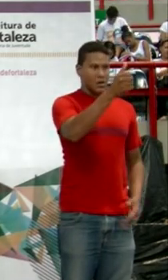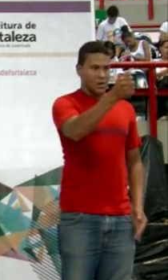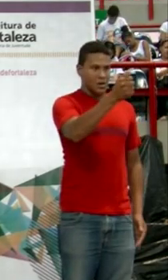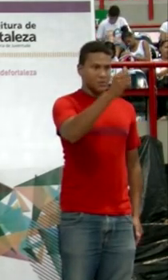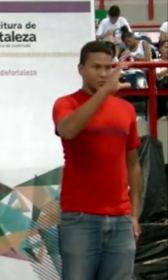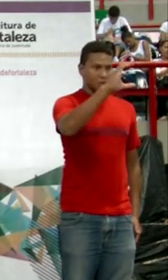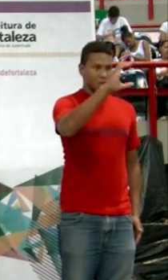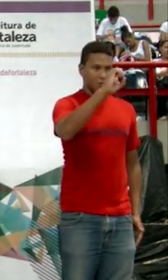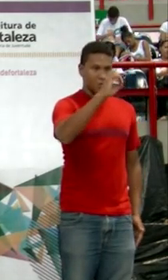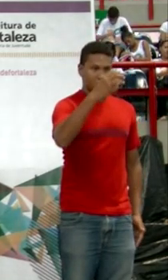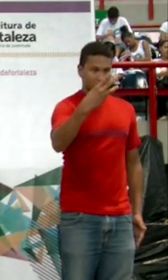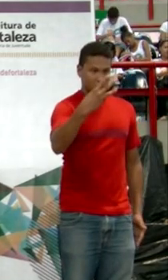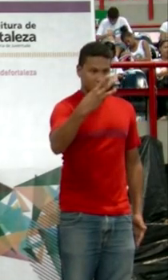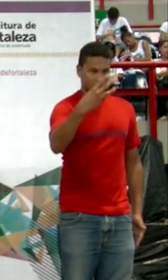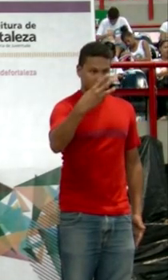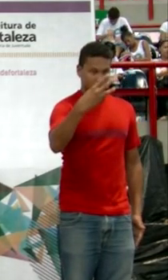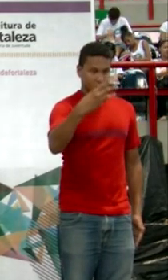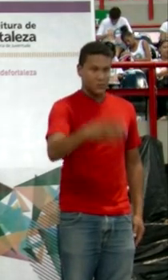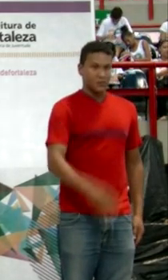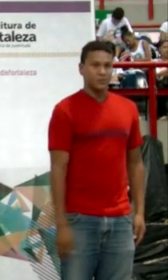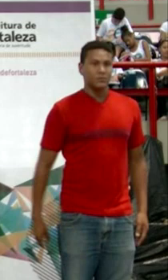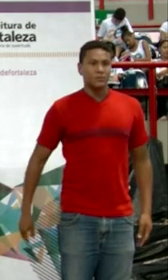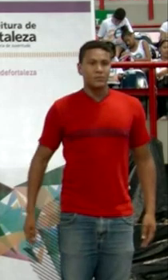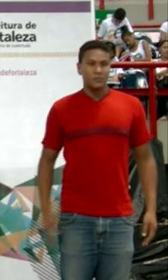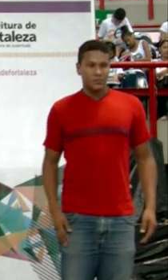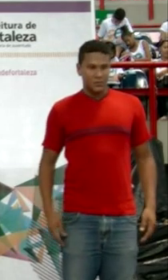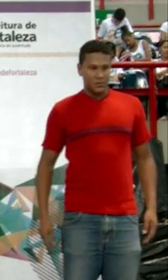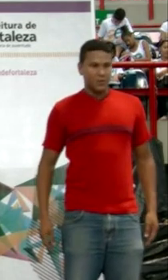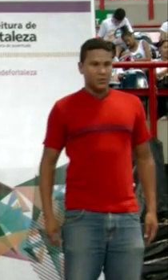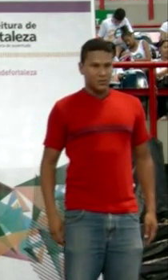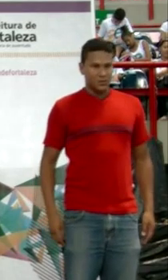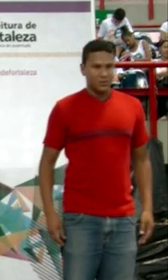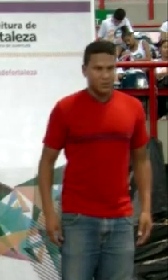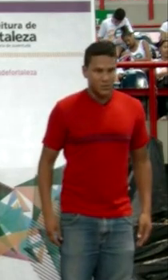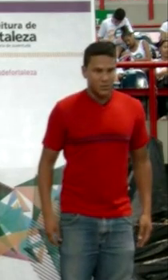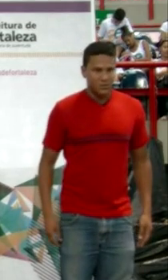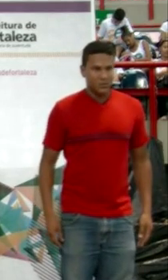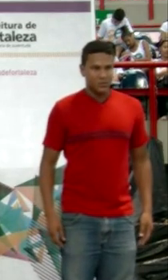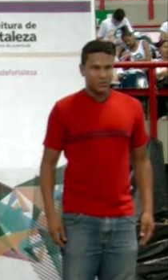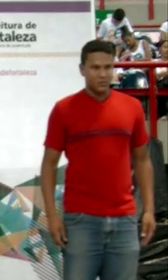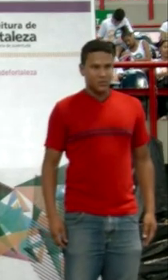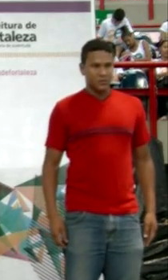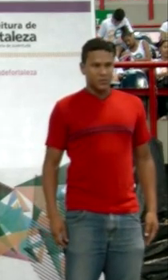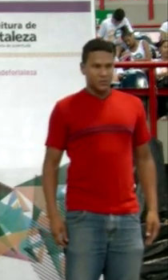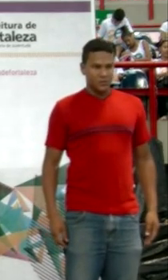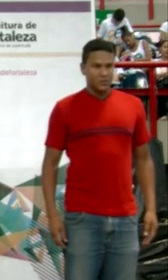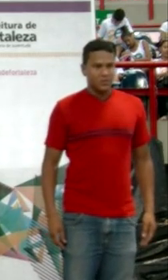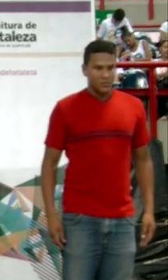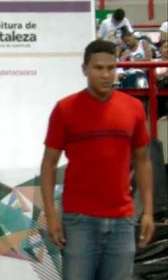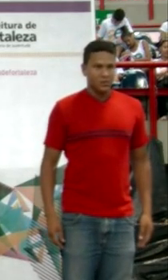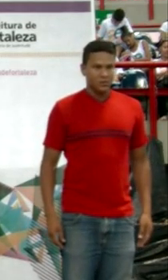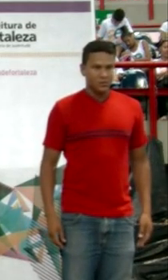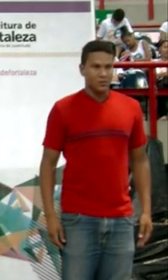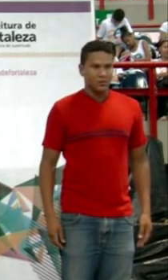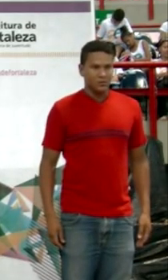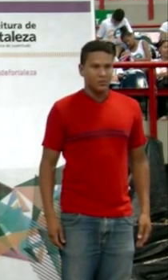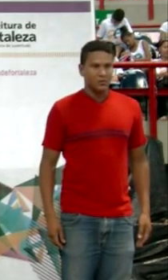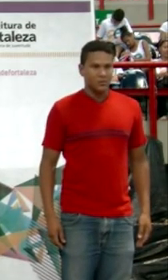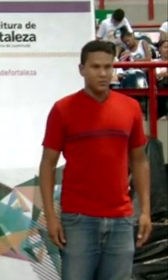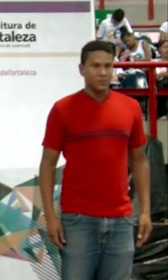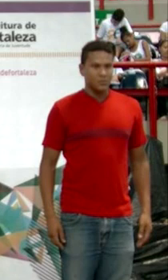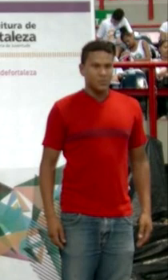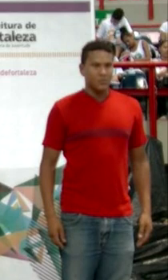CaCO3. Bote uma setinha e escreva calagem.